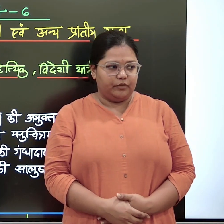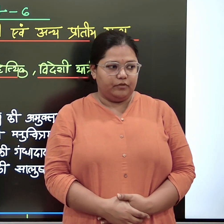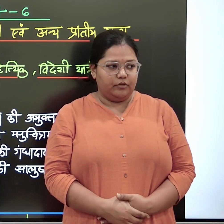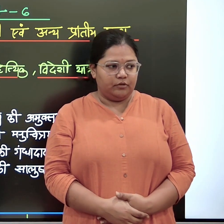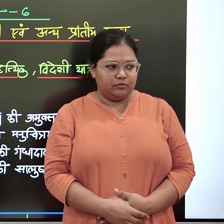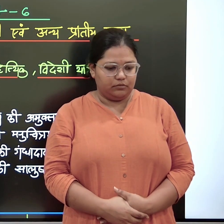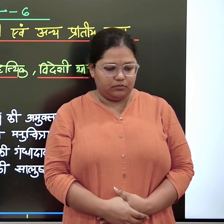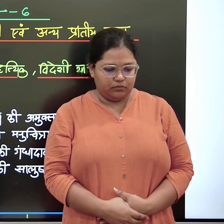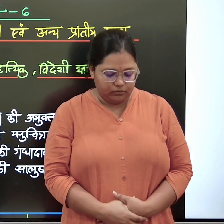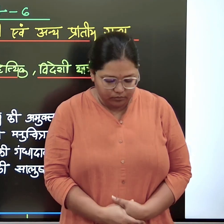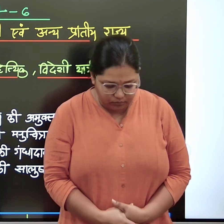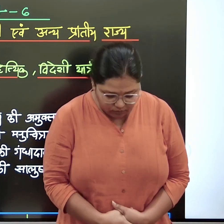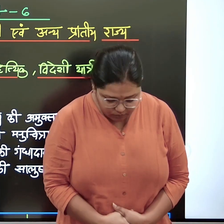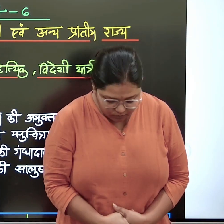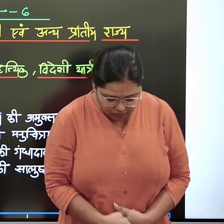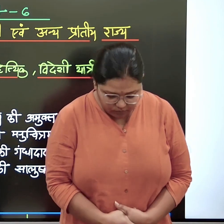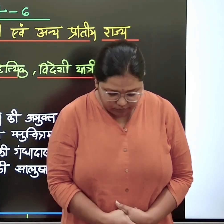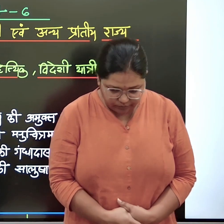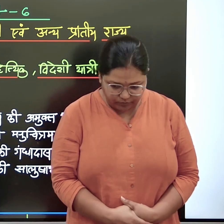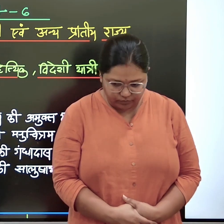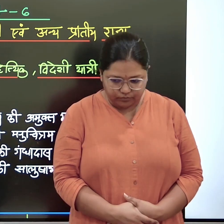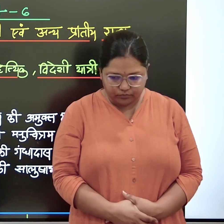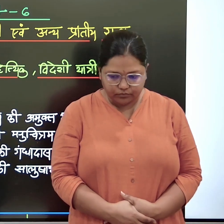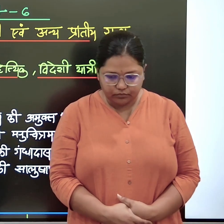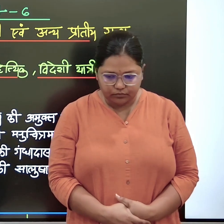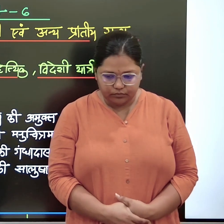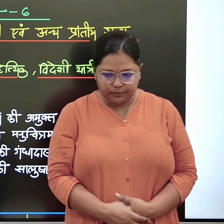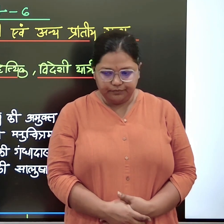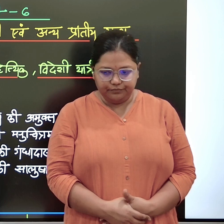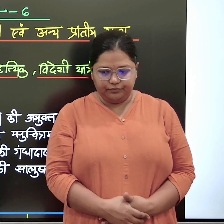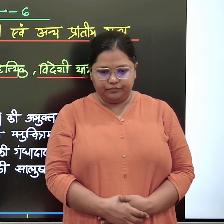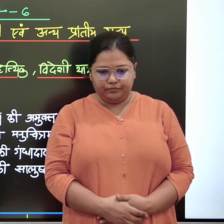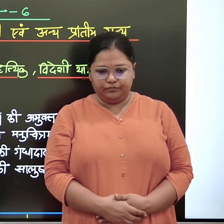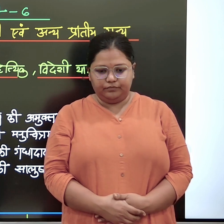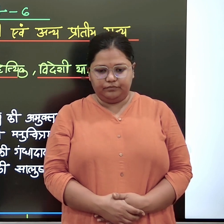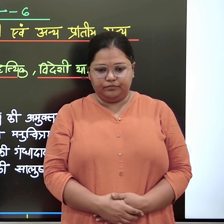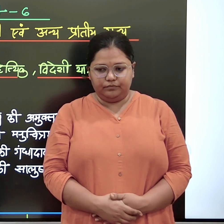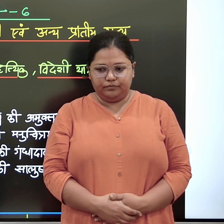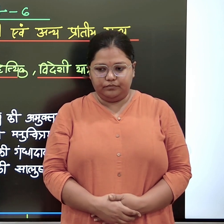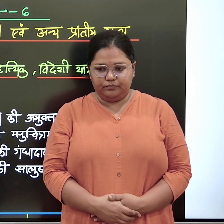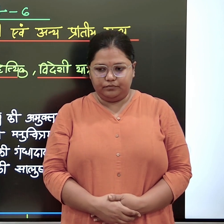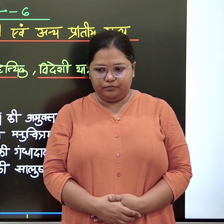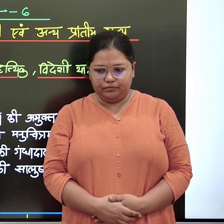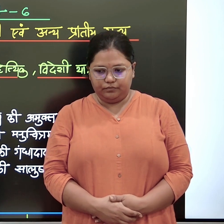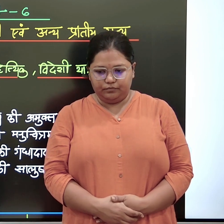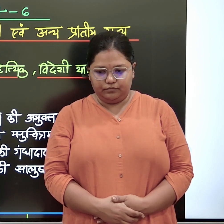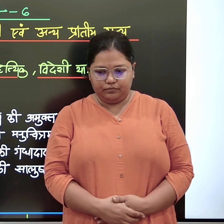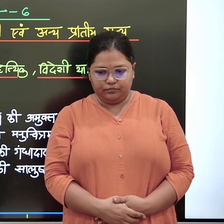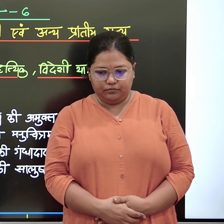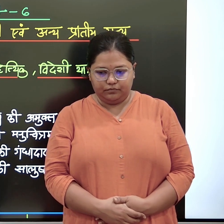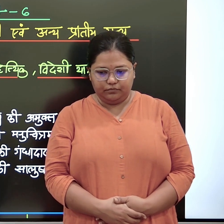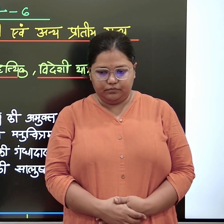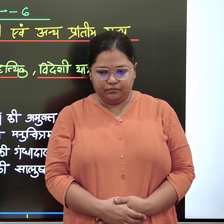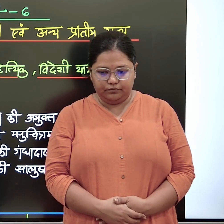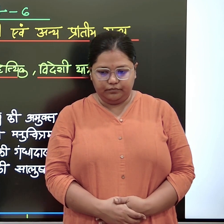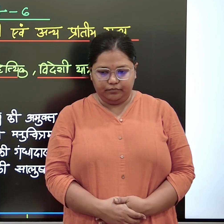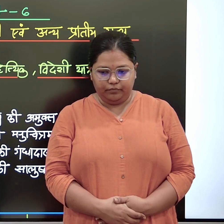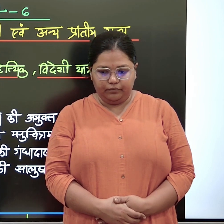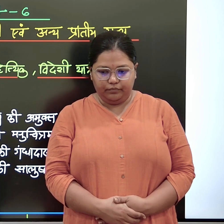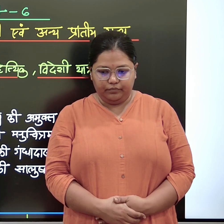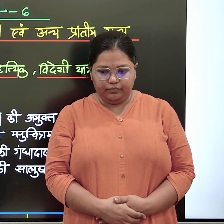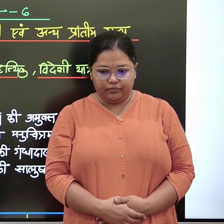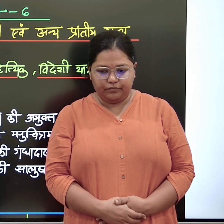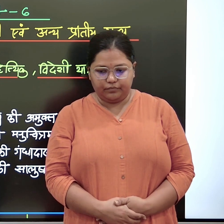तुगलक ने विजयनगर साम्राज्य को अपने अधीन करना चाहा, ठीक है, विजयनगर साम्राज्य को